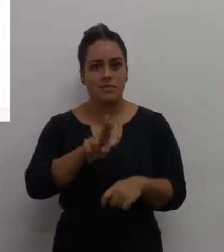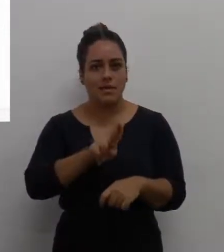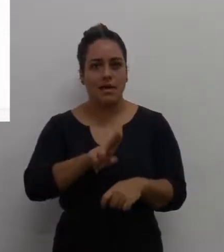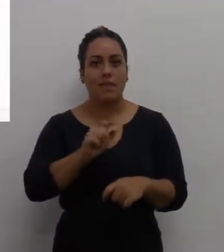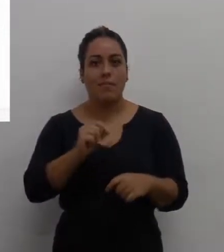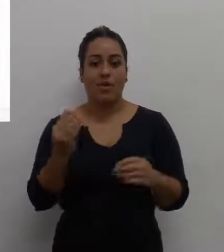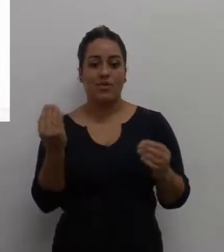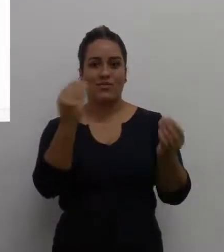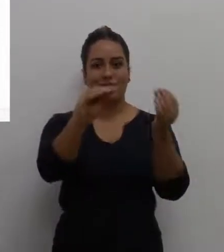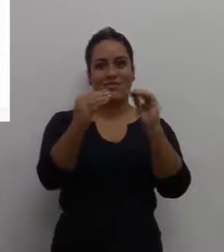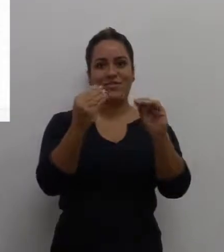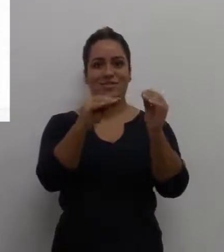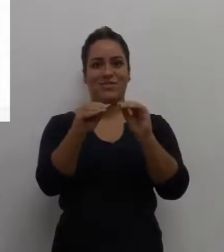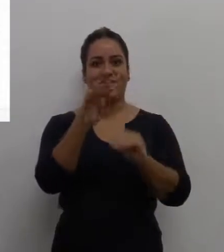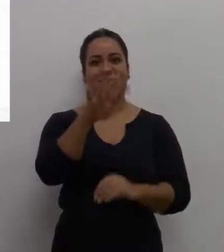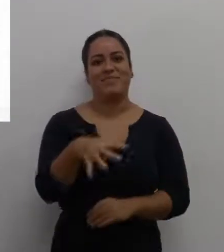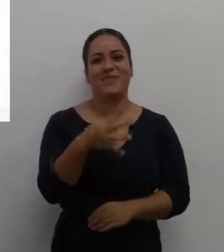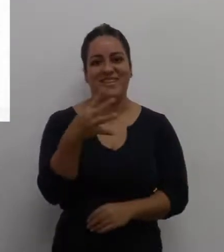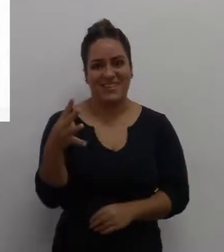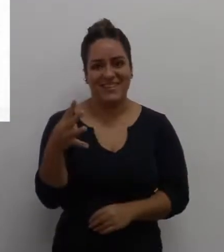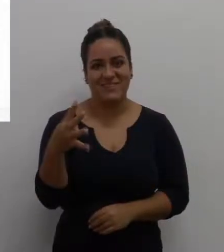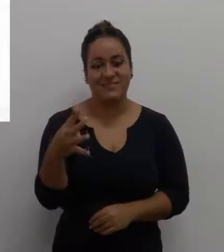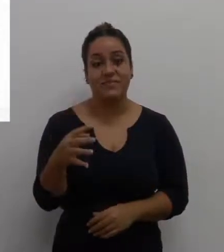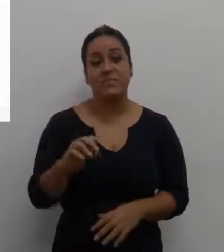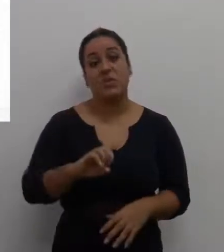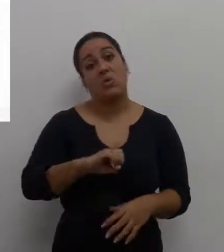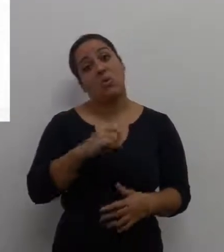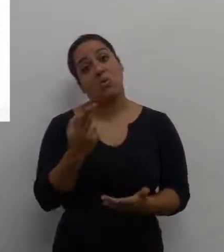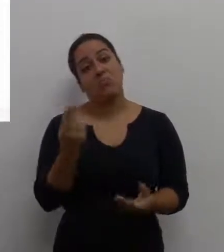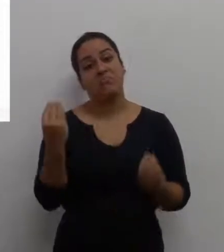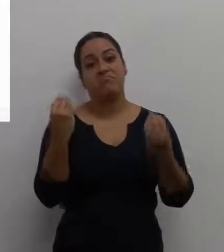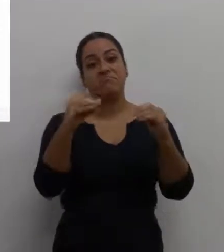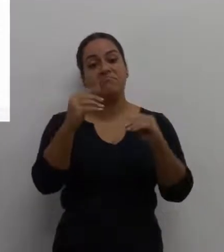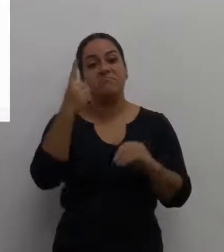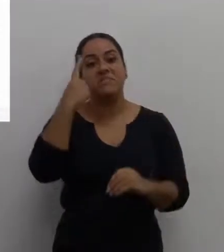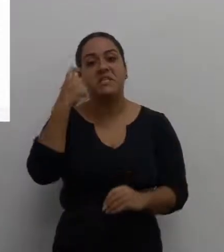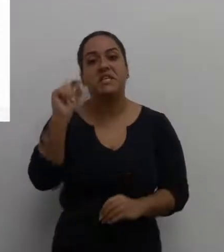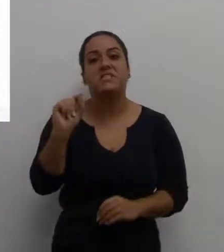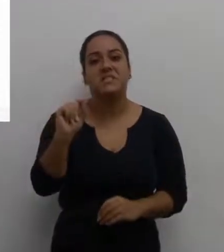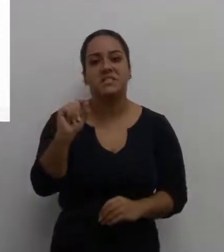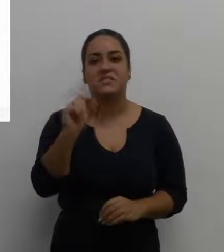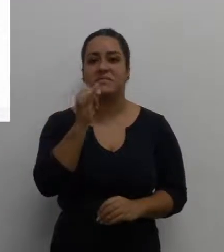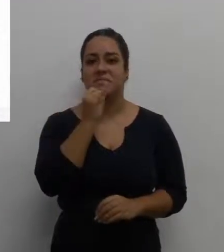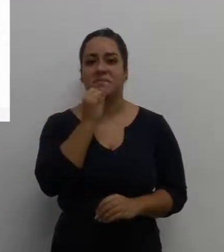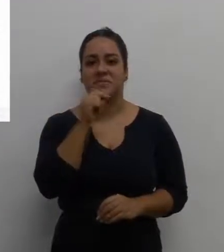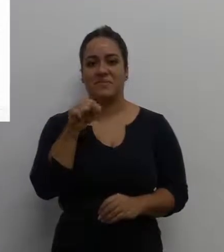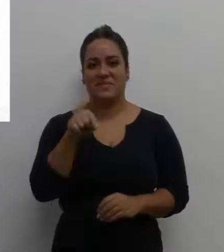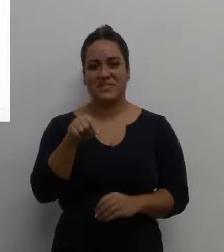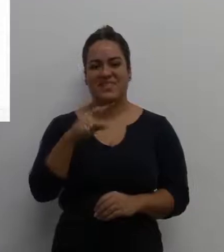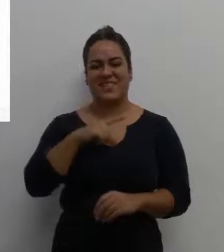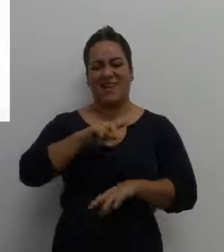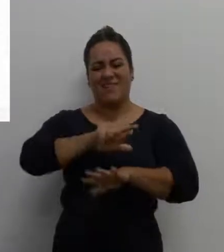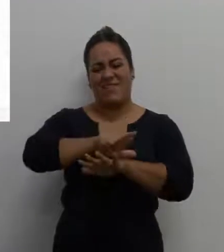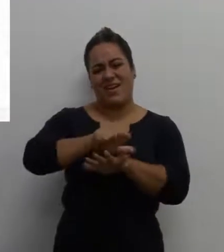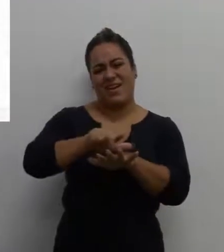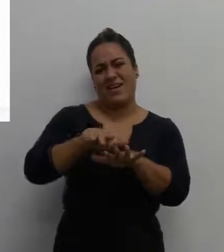de recursos que podem ser adicionados à sua planilha. Pô, vamos adicionar aqui um que é interessante, que é esse aqui, ó. Existem